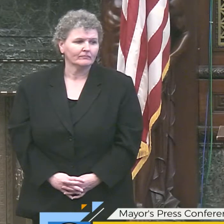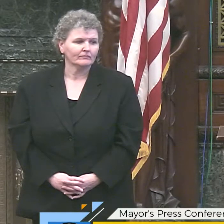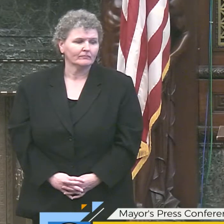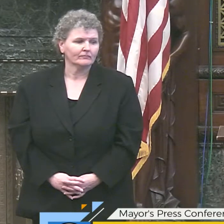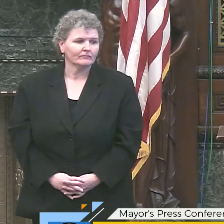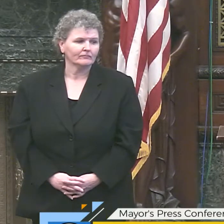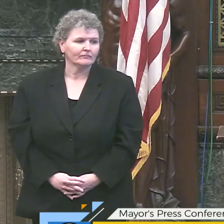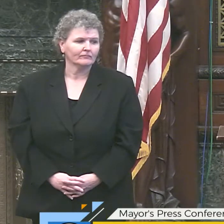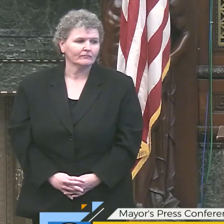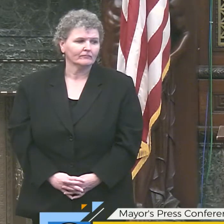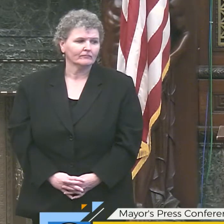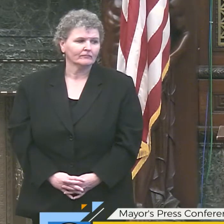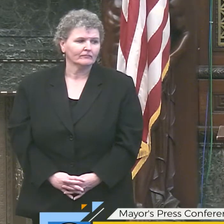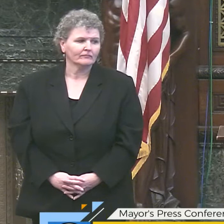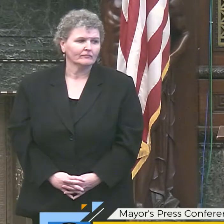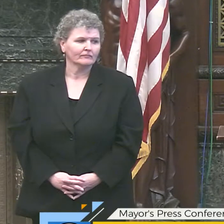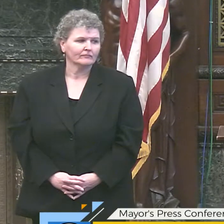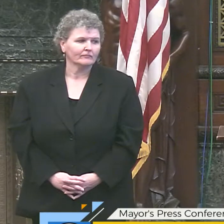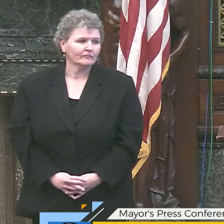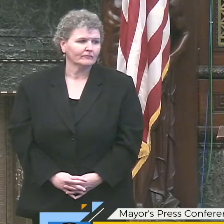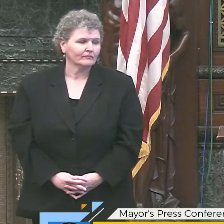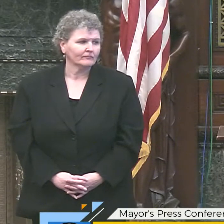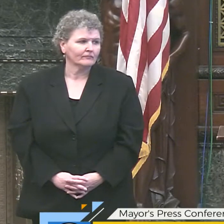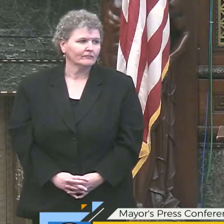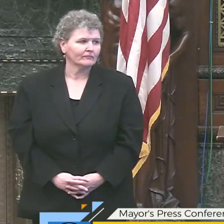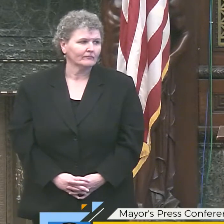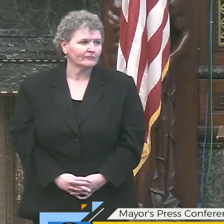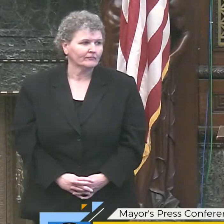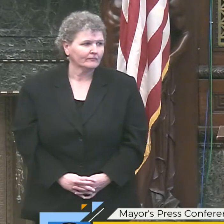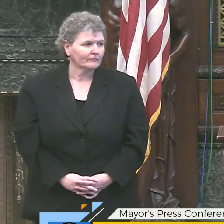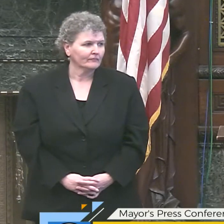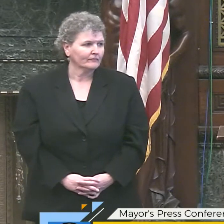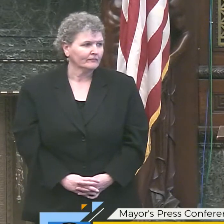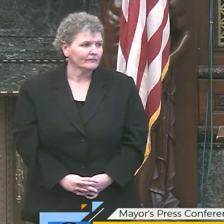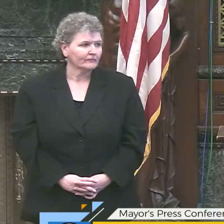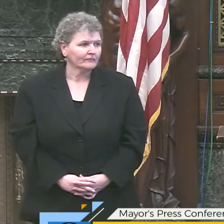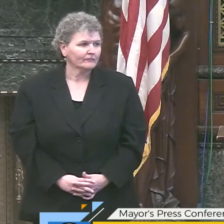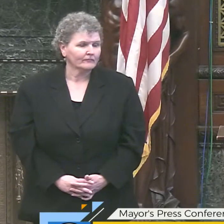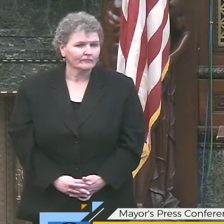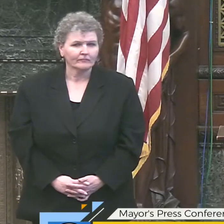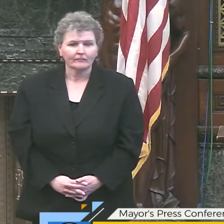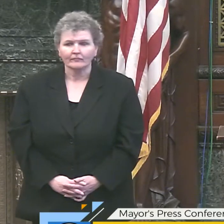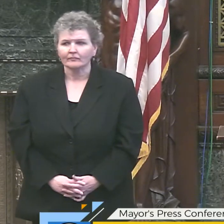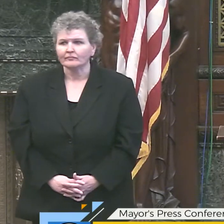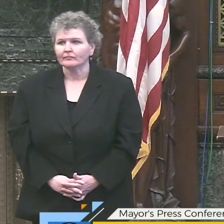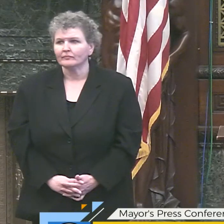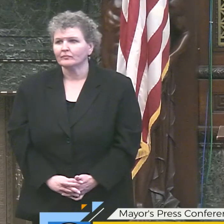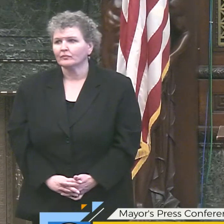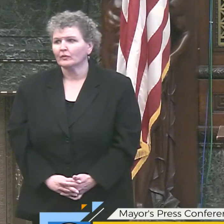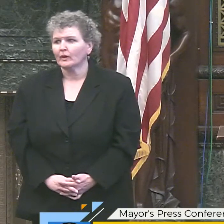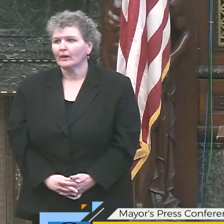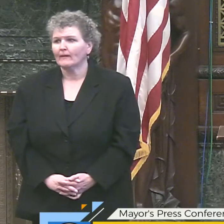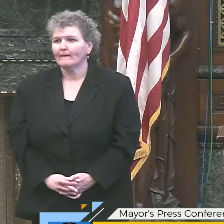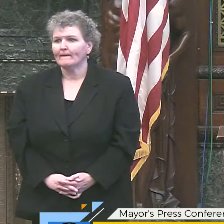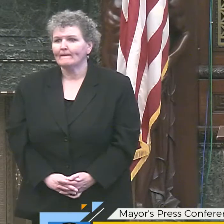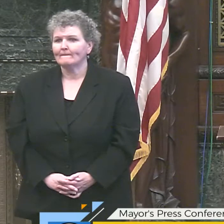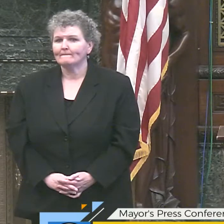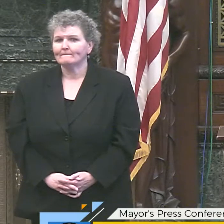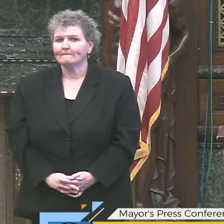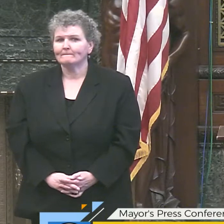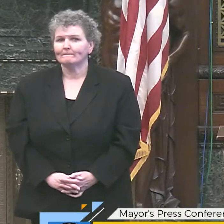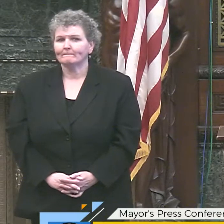años de edad, una persona mayor de 90 años. Las pruebas están disponibles en la mayoría de hospitales y deben